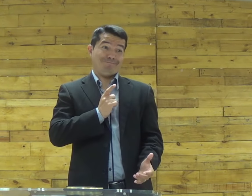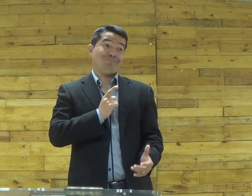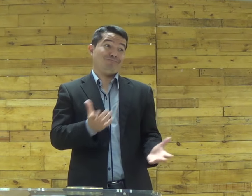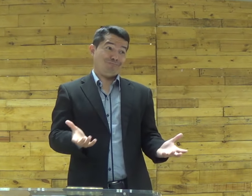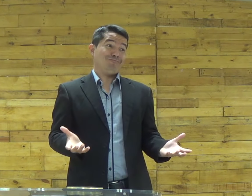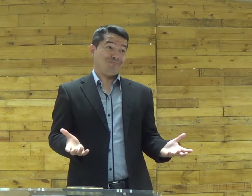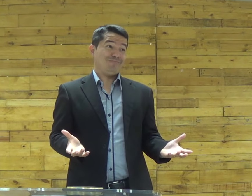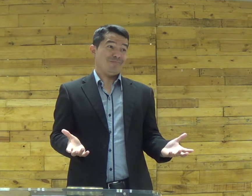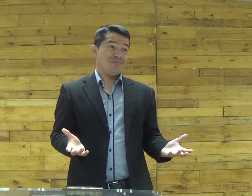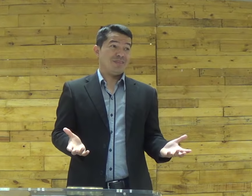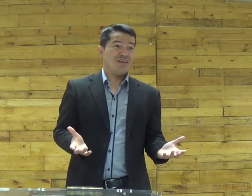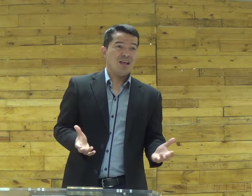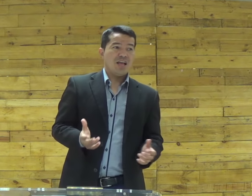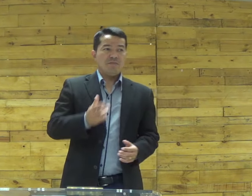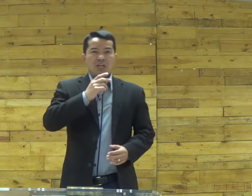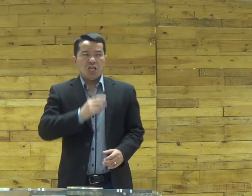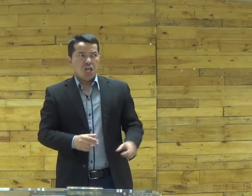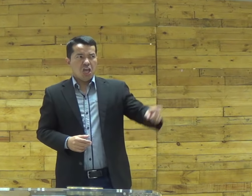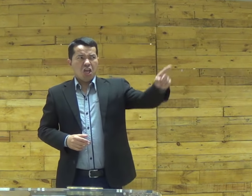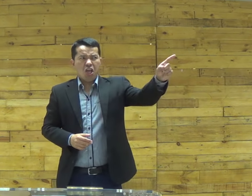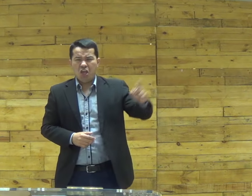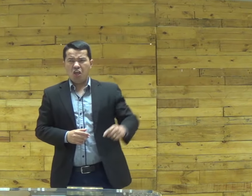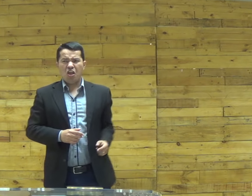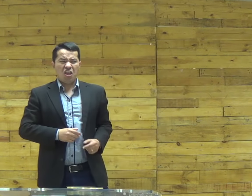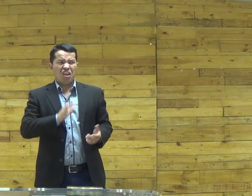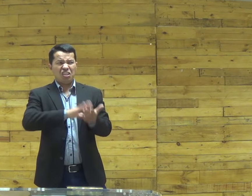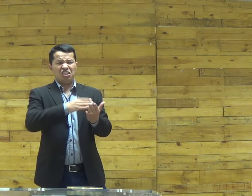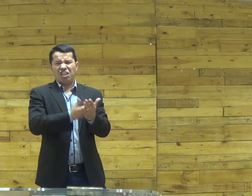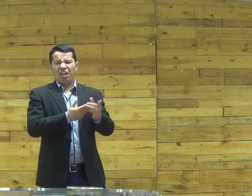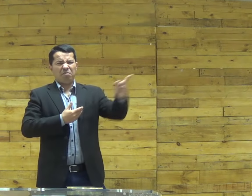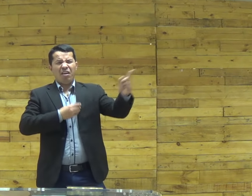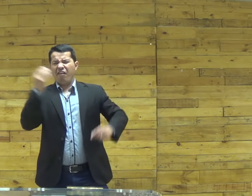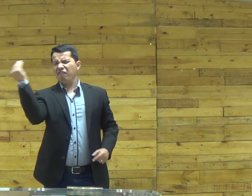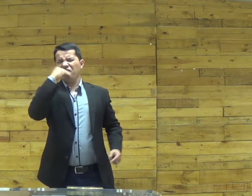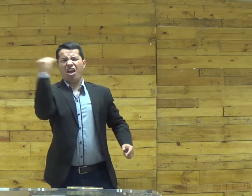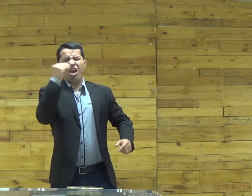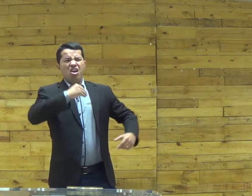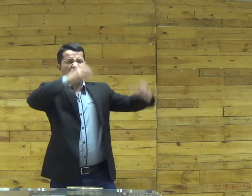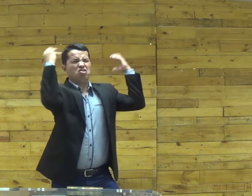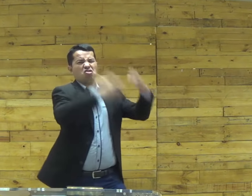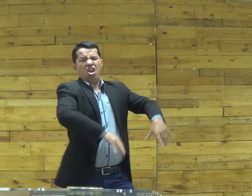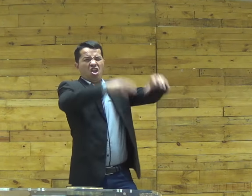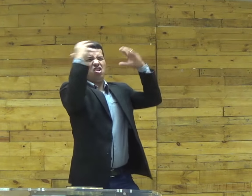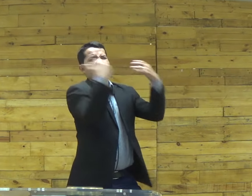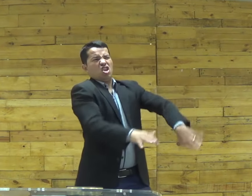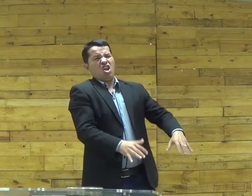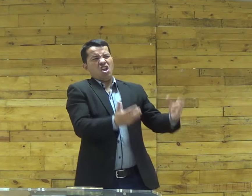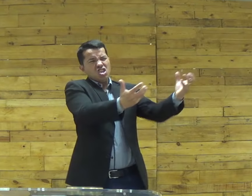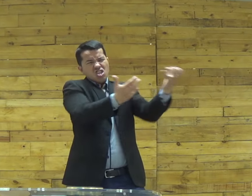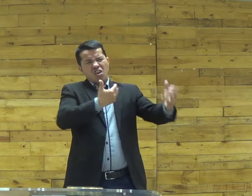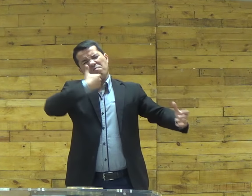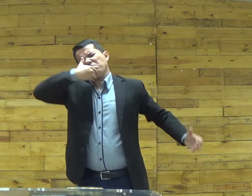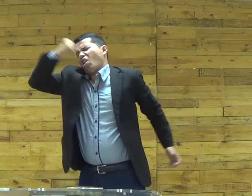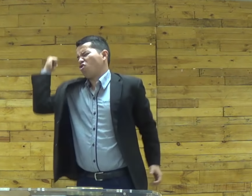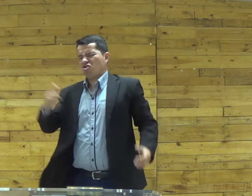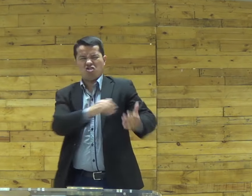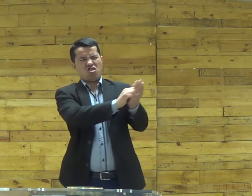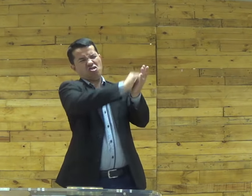O interérprete não, talvez não seja tão estudado para sinalizar agora. Intérprete é muito fraco. Não quero ele. S aí coloca alguém